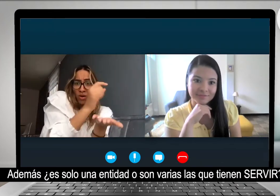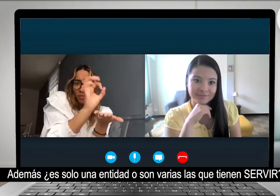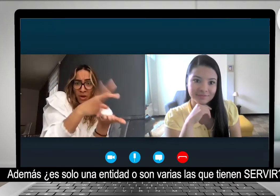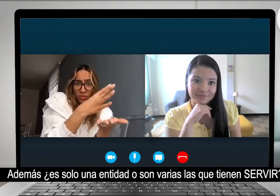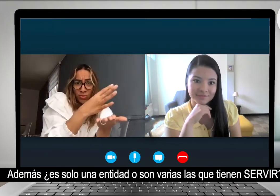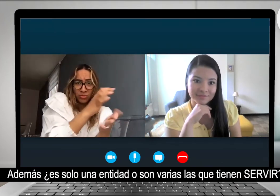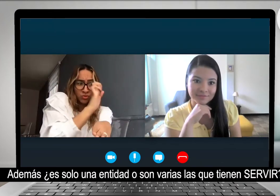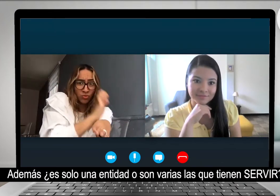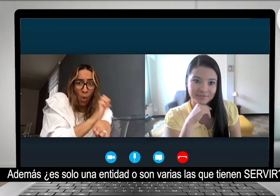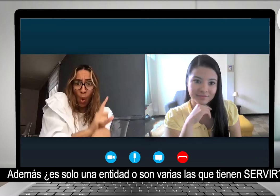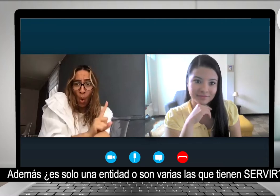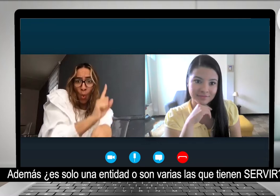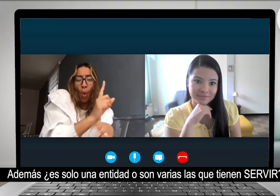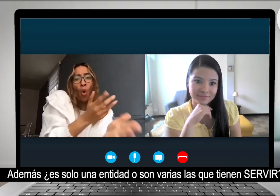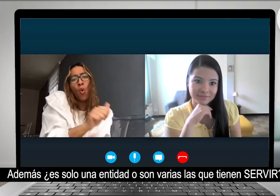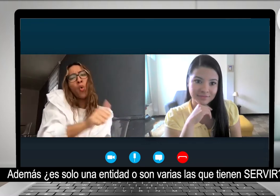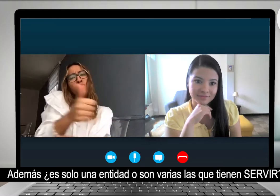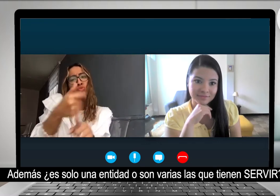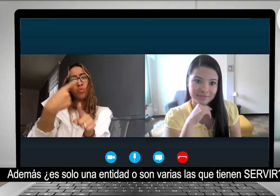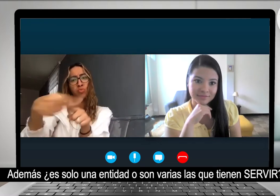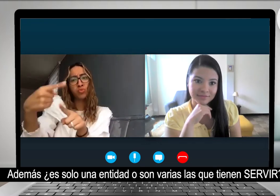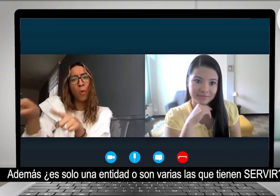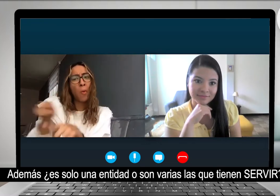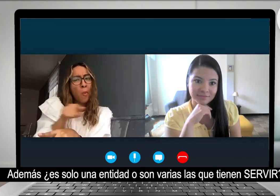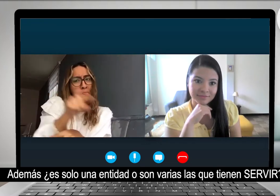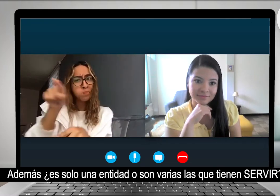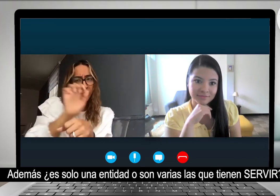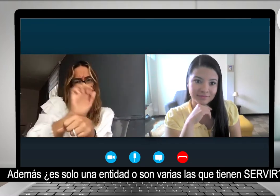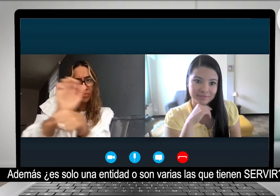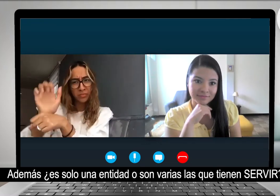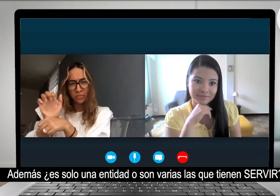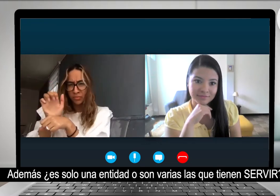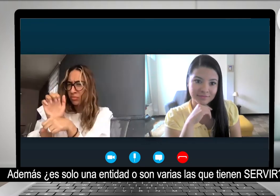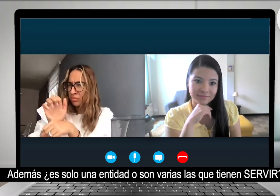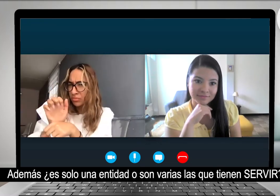Además, ¿es solo una entidad o son varias entidades las que tienen Servir?